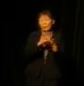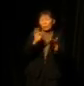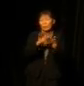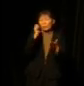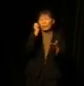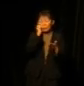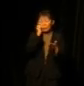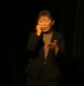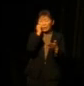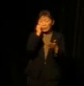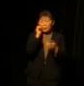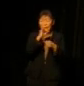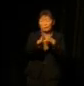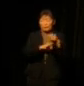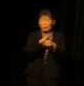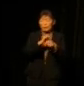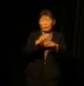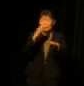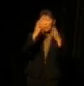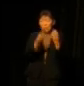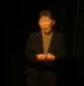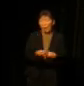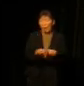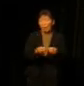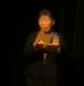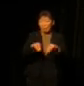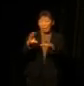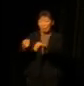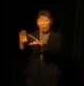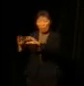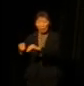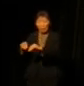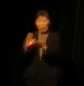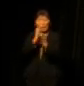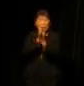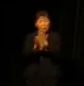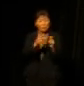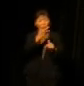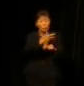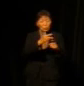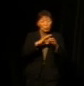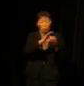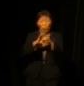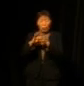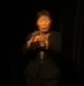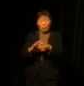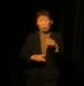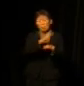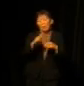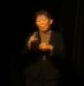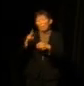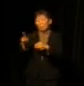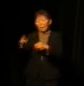ネットが使えない。あとはね、県と市町村の連絡網がなかなか作動できなかったで、ね、電気が使えない不自